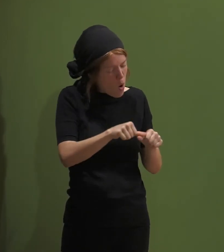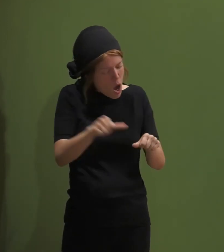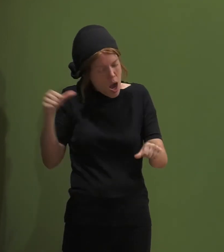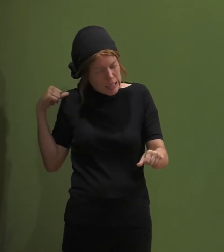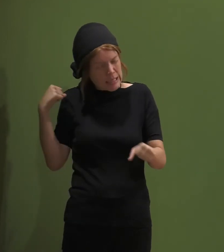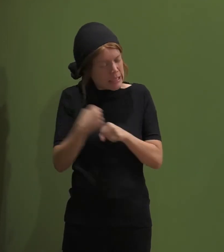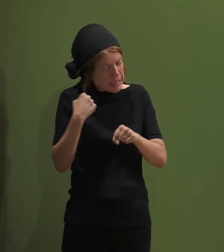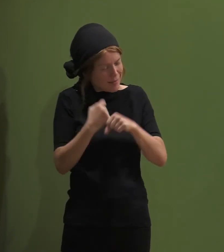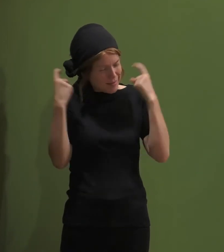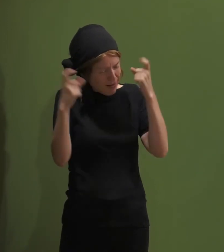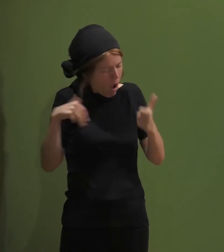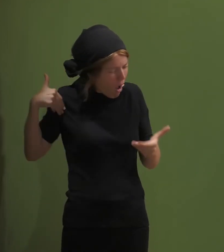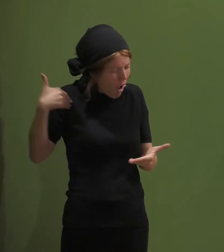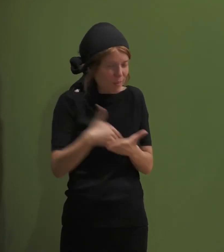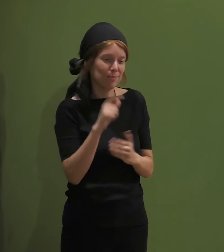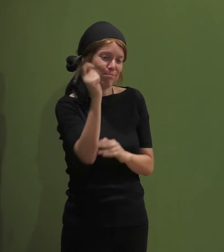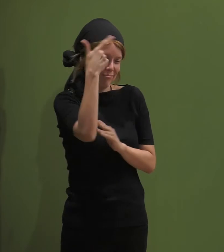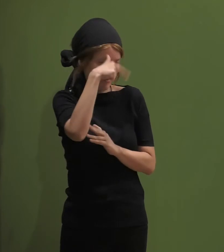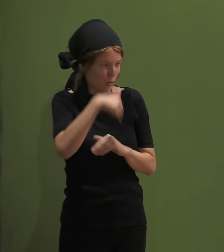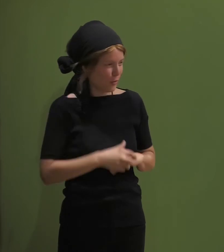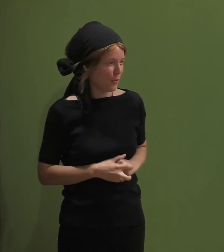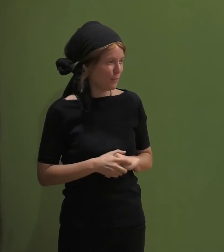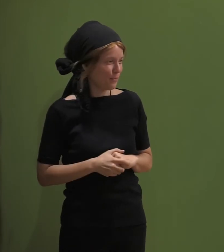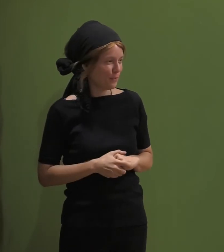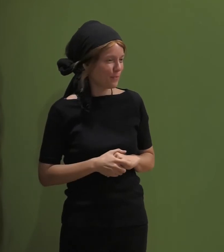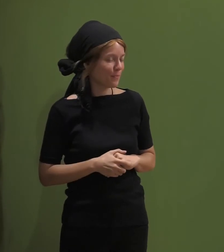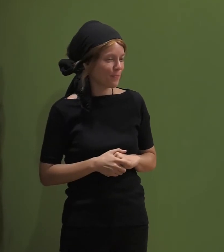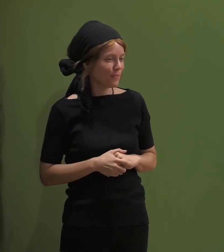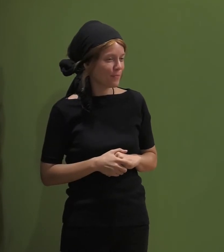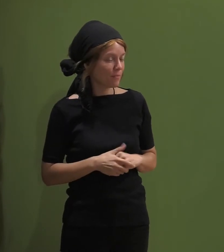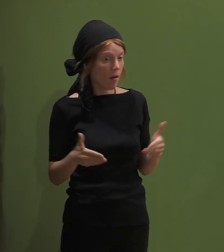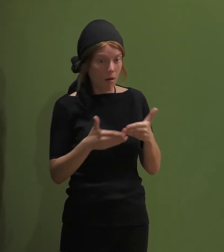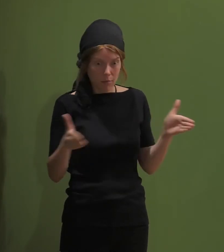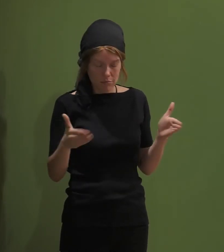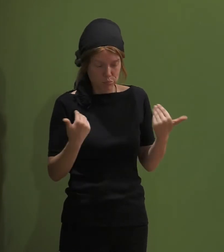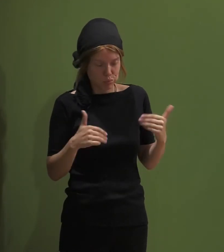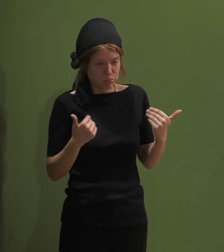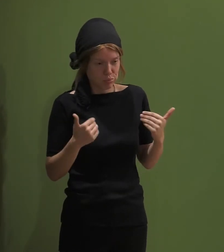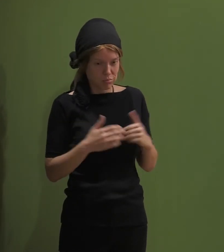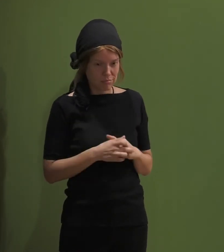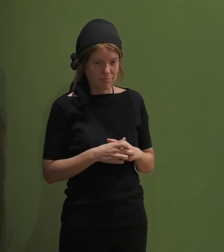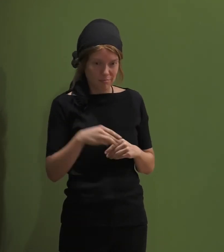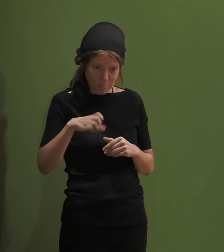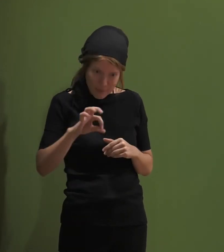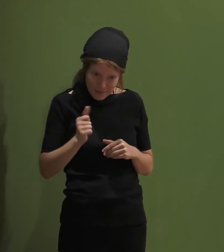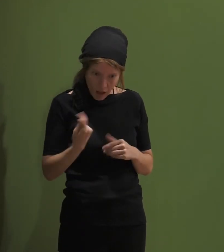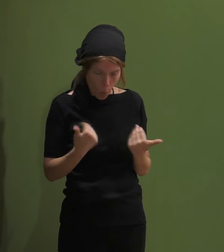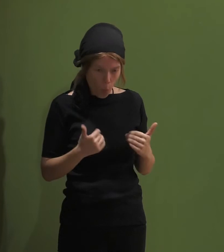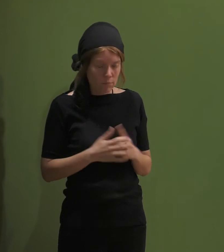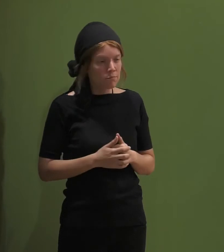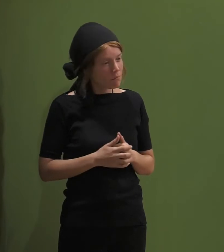esfuerzo para poder llegar hasta aquí. Magnífica la lección inaugural, profesor Mesía. Me parece